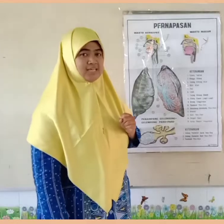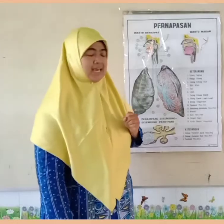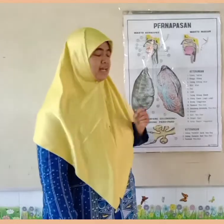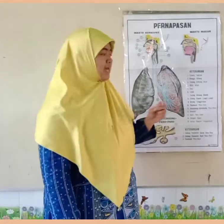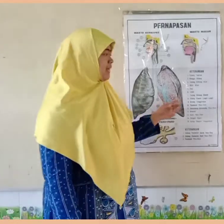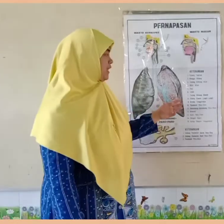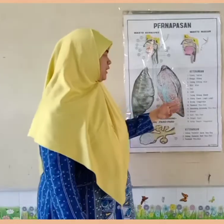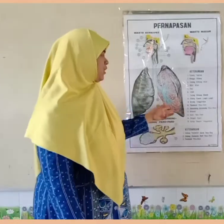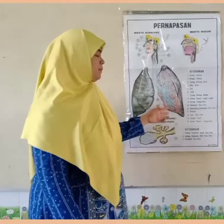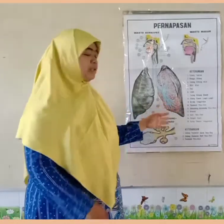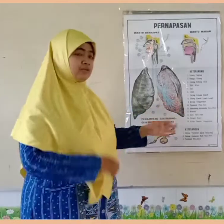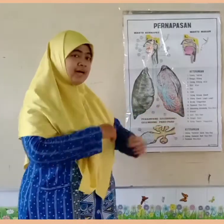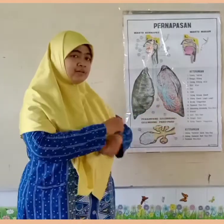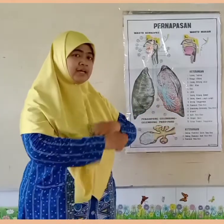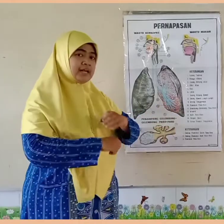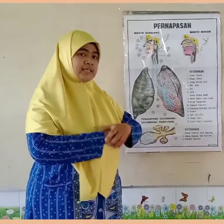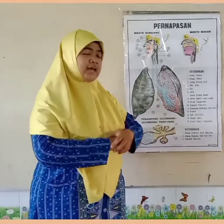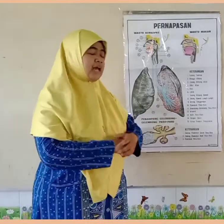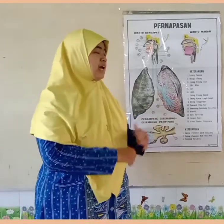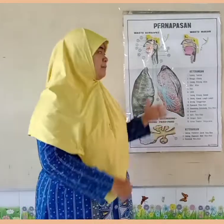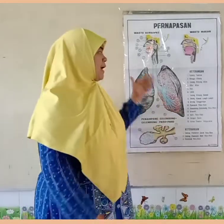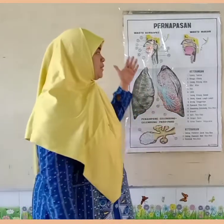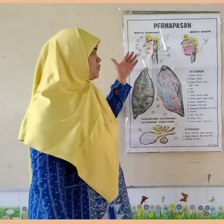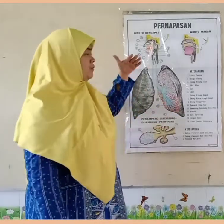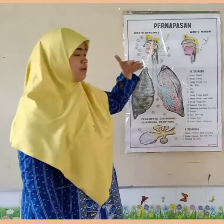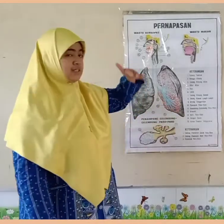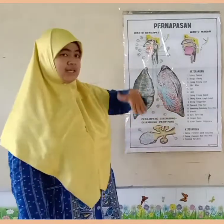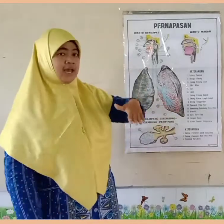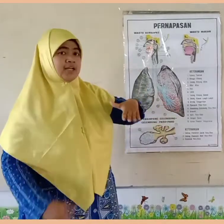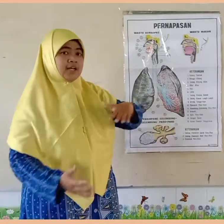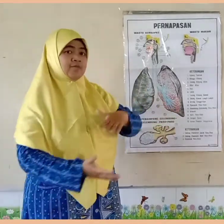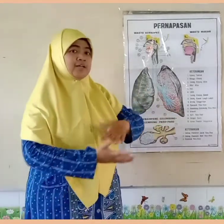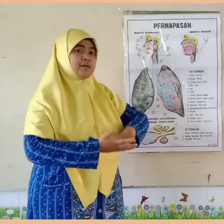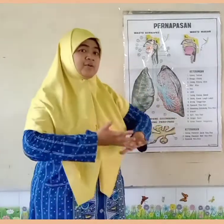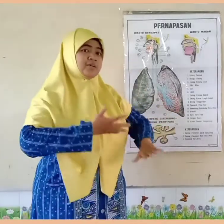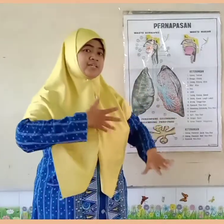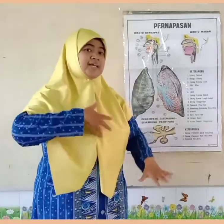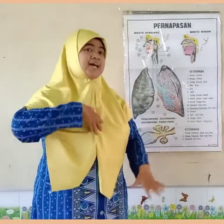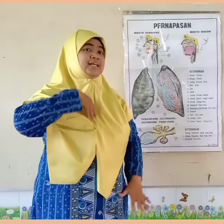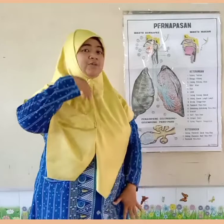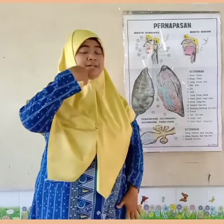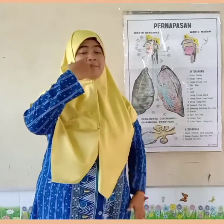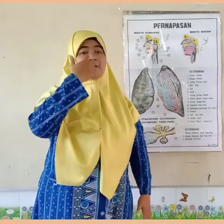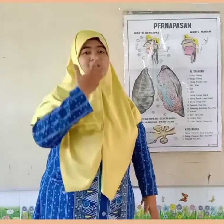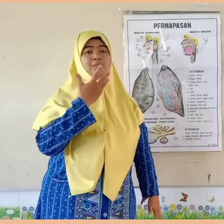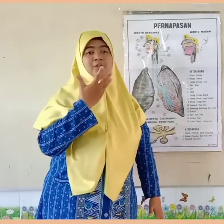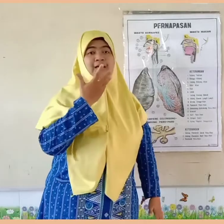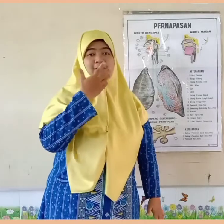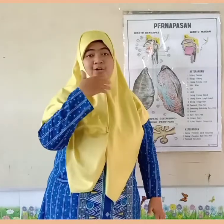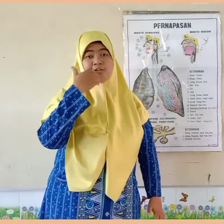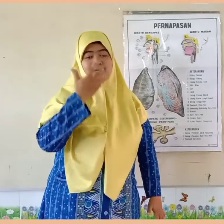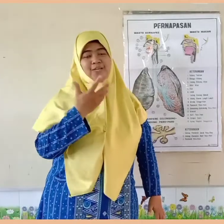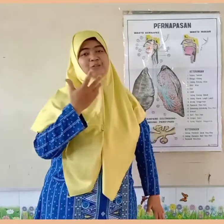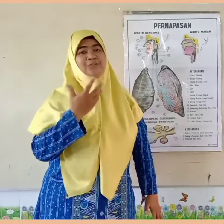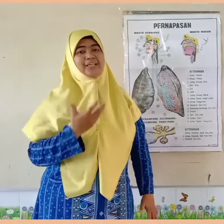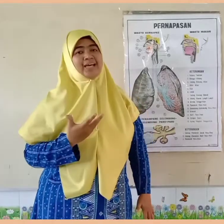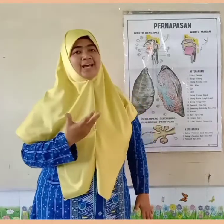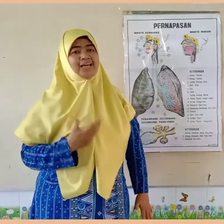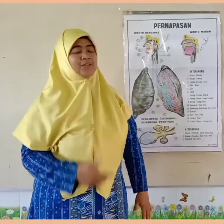oksigen. Dan nanti kalau bertukar udaranya, masuk oksigen, keluar karbon dioksida, dikeluarkan melalui mulut atau hidung kita. Itu